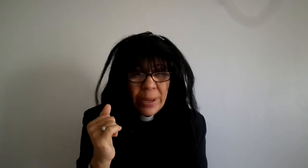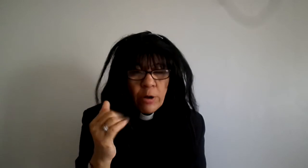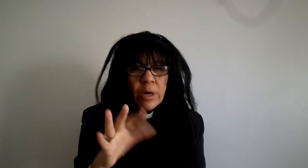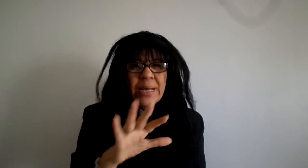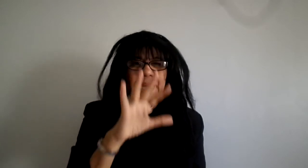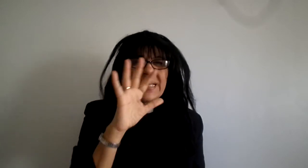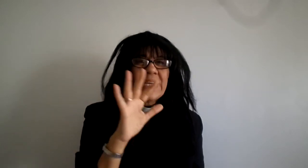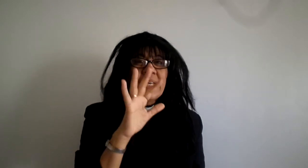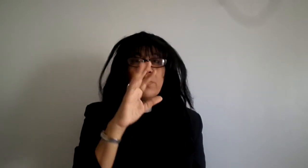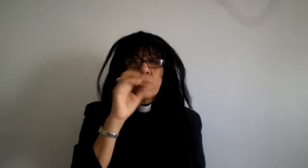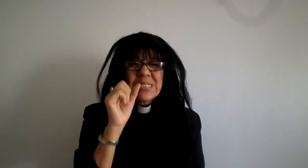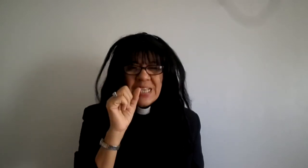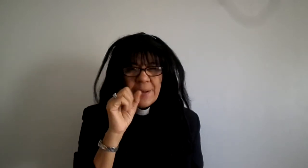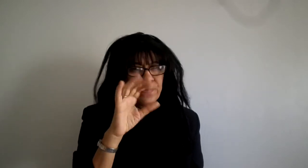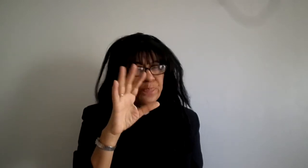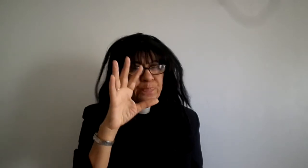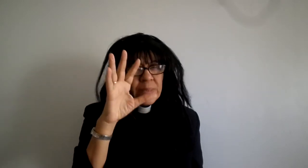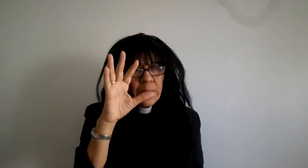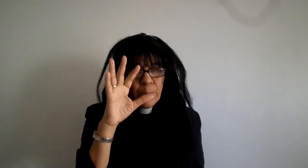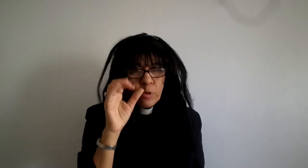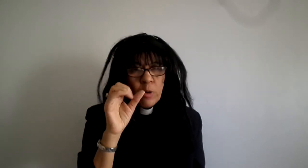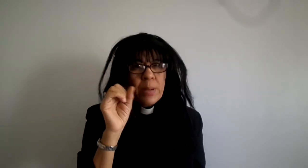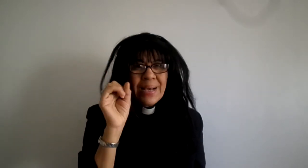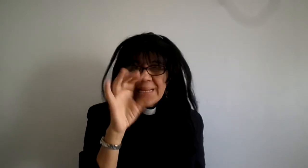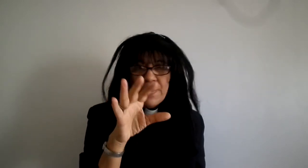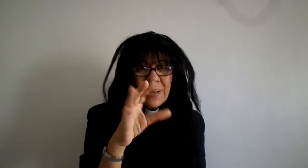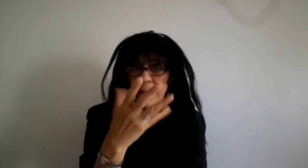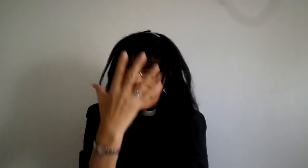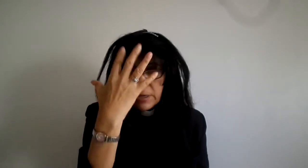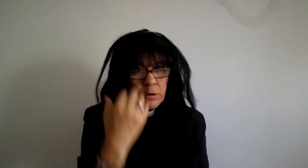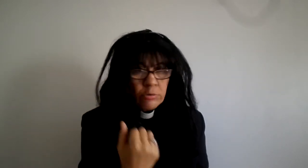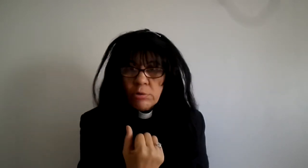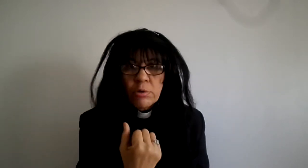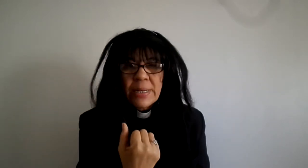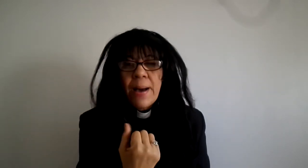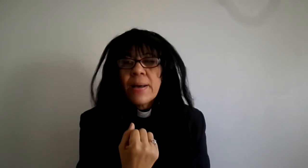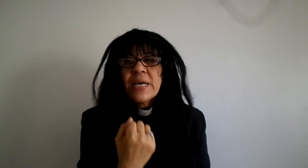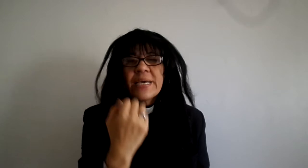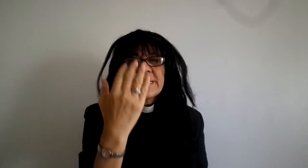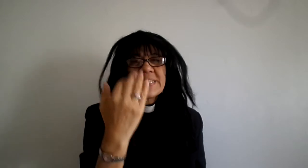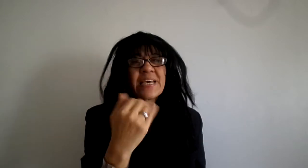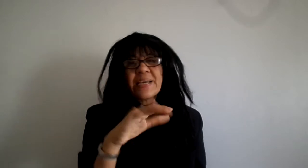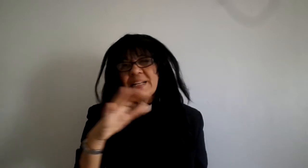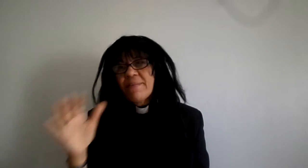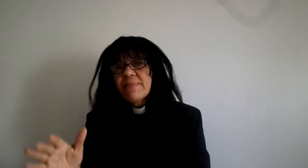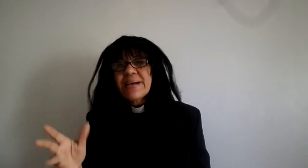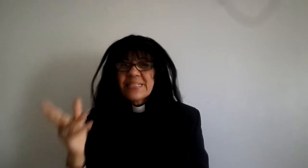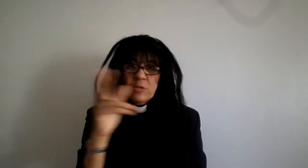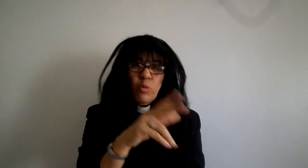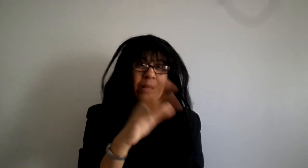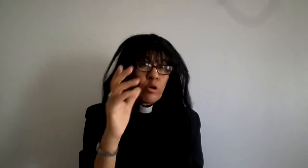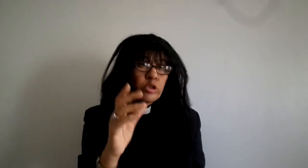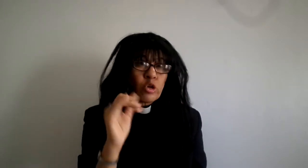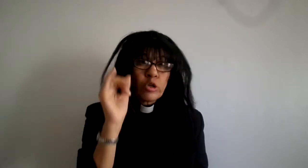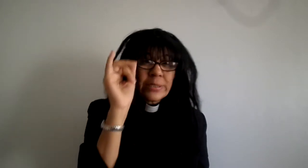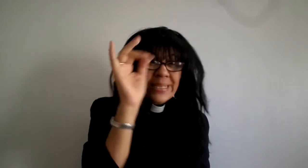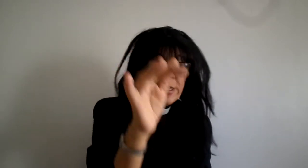velo. Y Moisés pudo ver más que la espalda, porque el rostro no, ¿verdad? Y dice la Biblia que si tú ves el rostro de Dios,